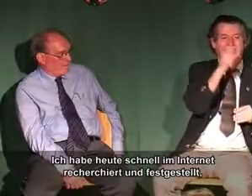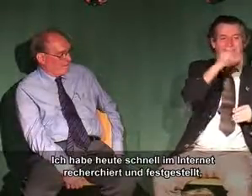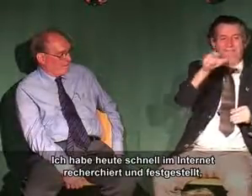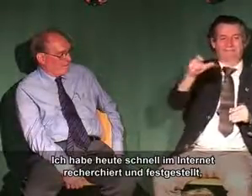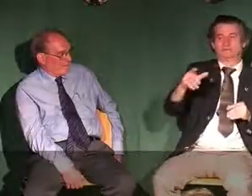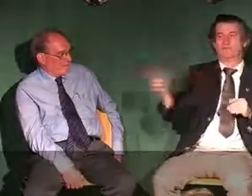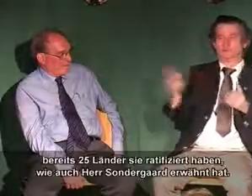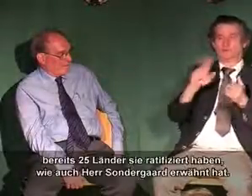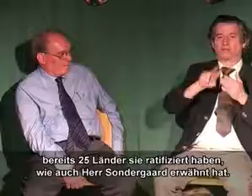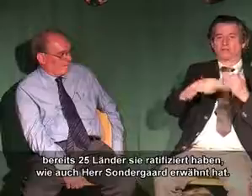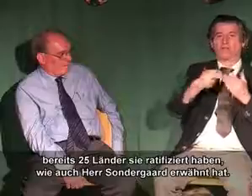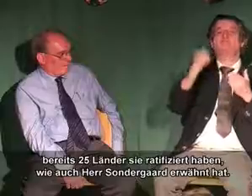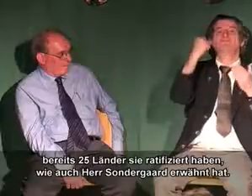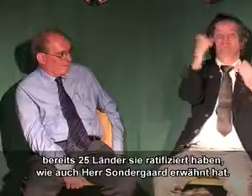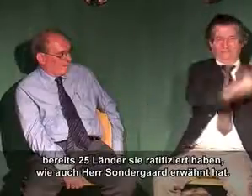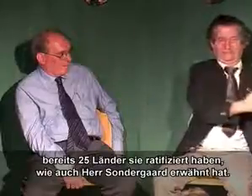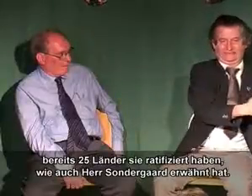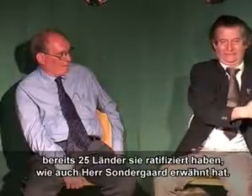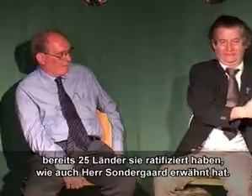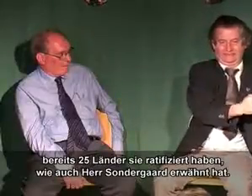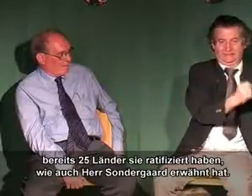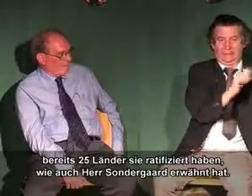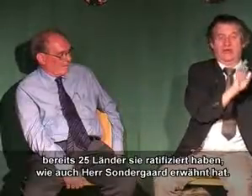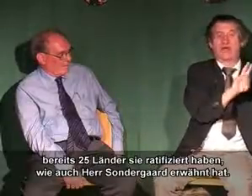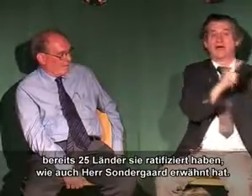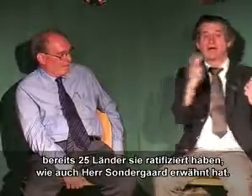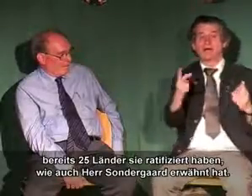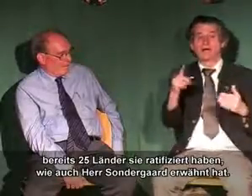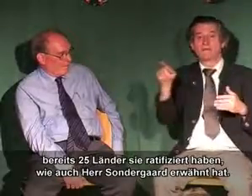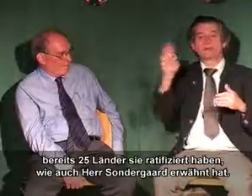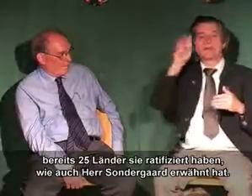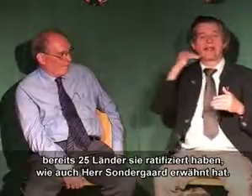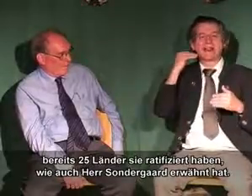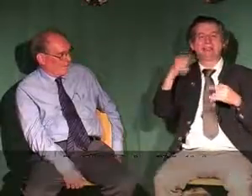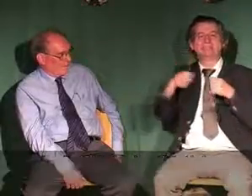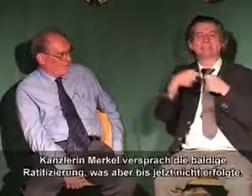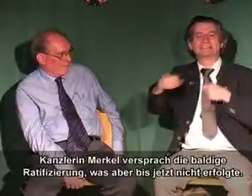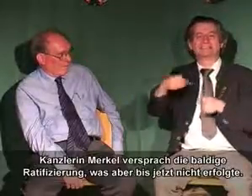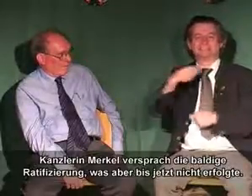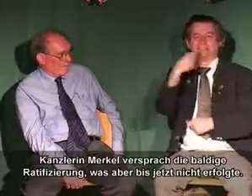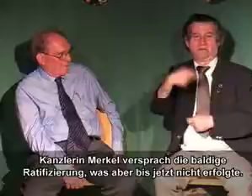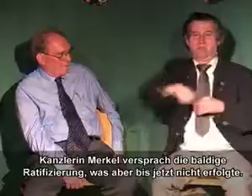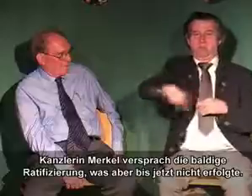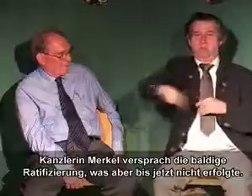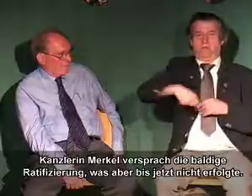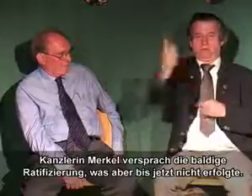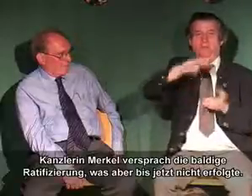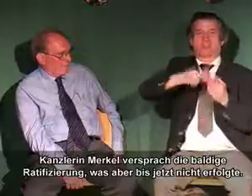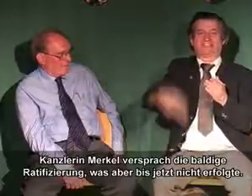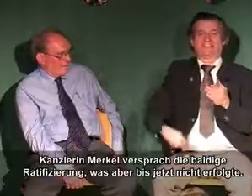und dabei festgestellt, dass bereits 25 Länder sie ratifiziert haben, wie auch Herr Sondergaard erwähnt hat. Kanzlerin